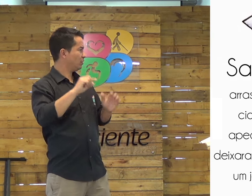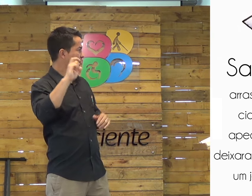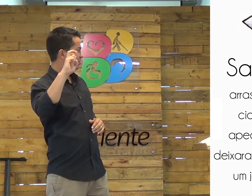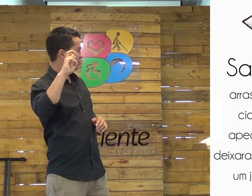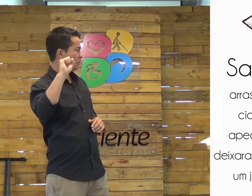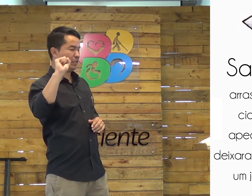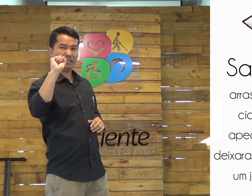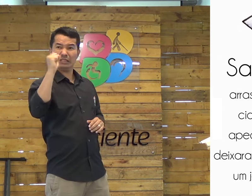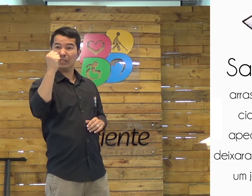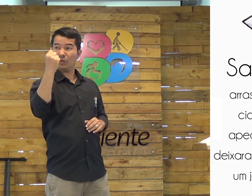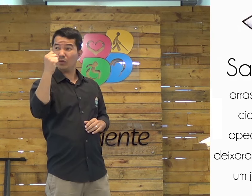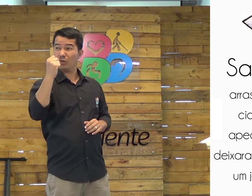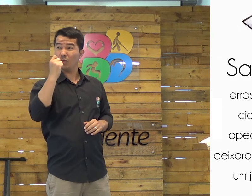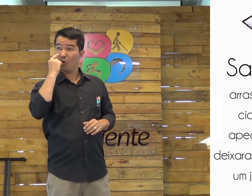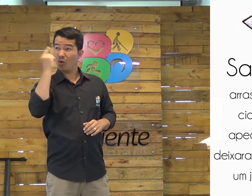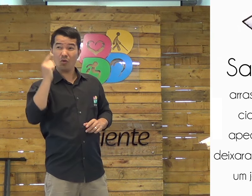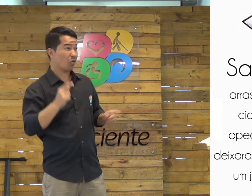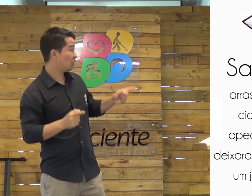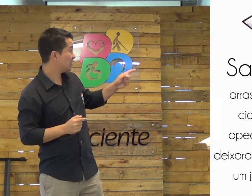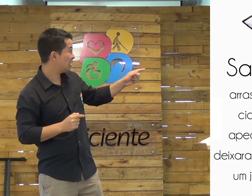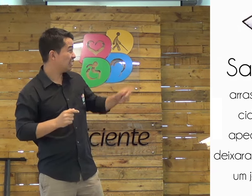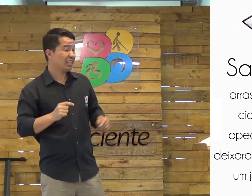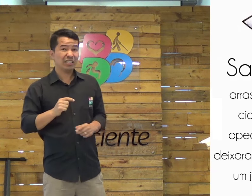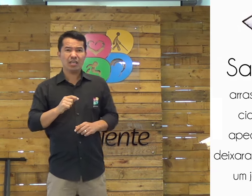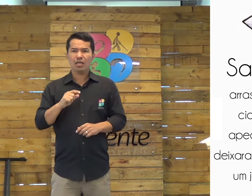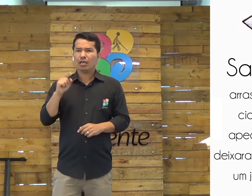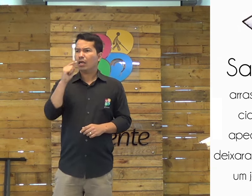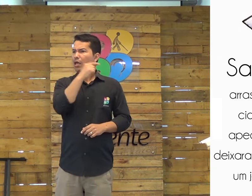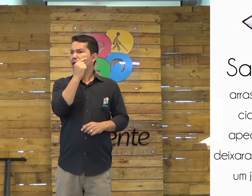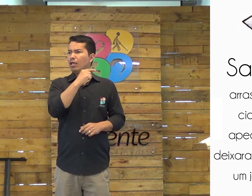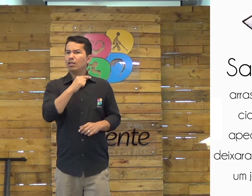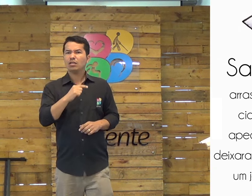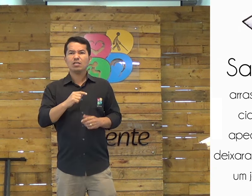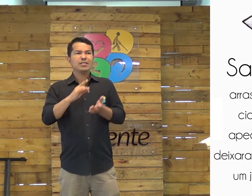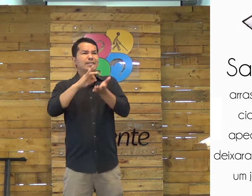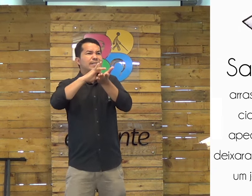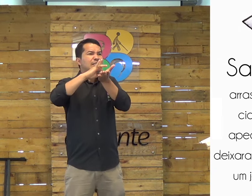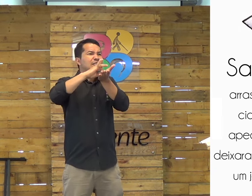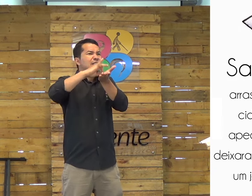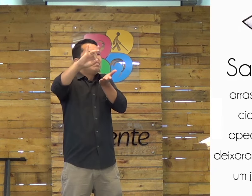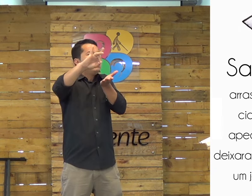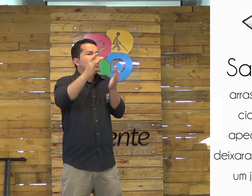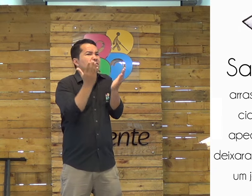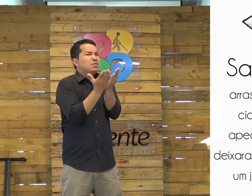Em Atos 7, 58, olha só.